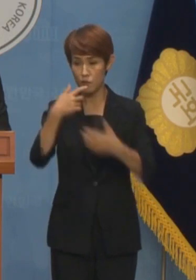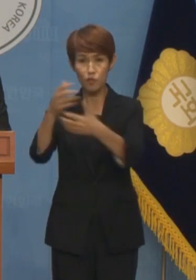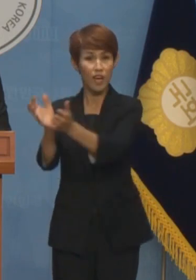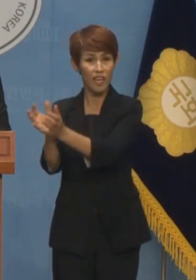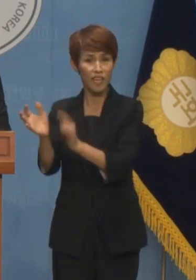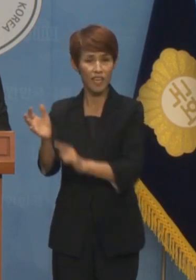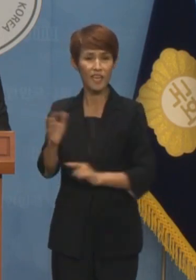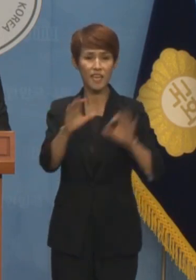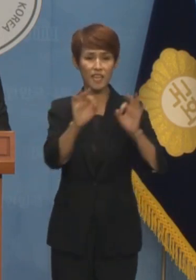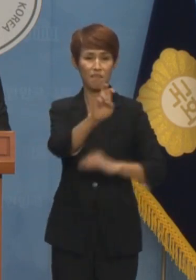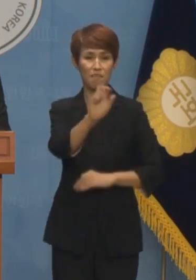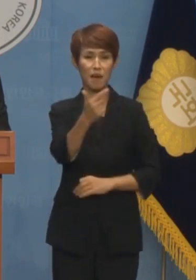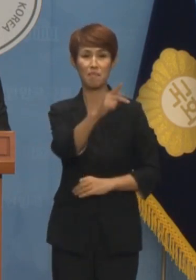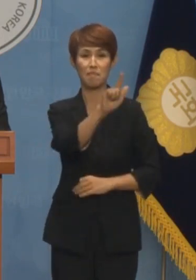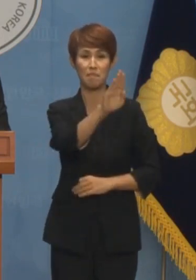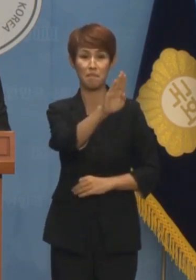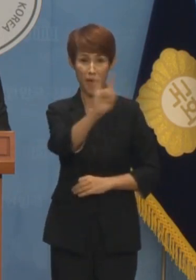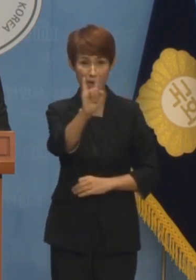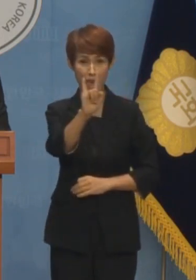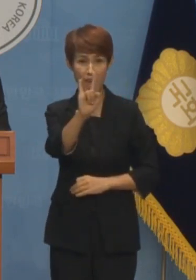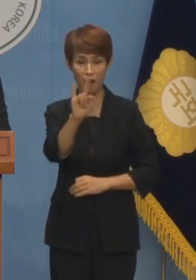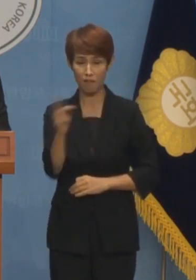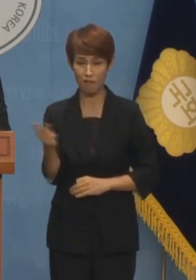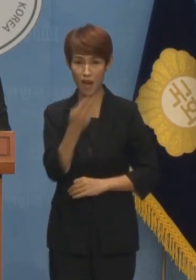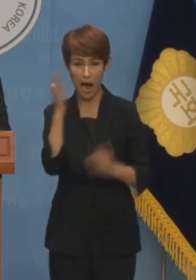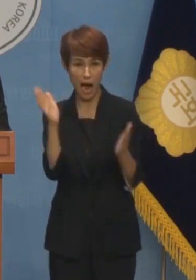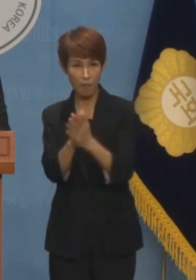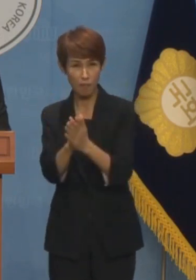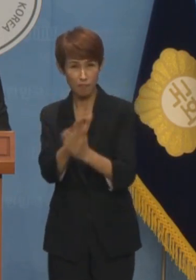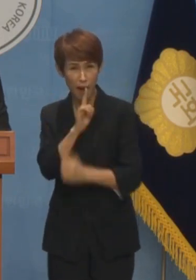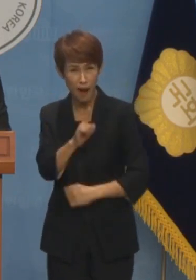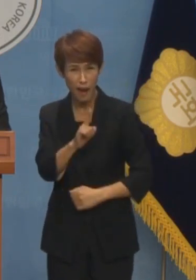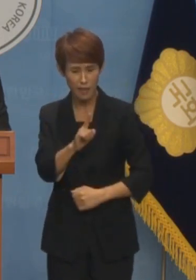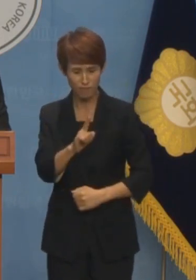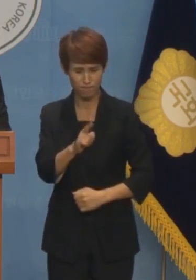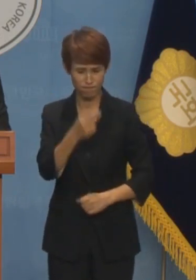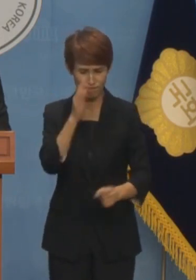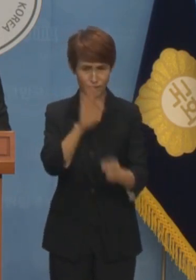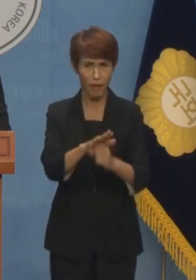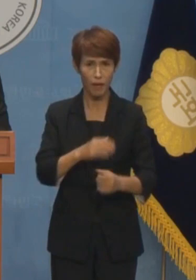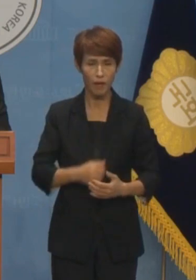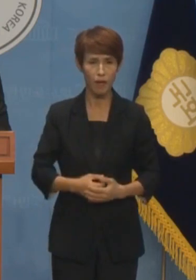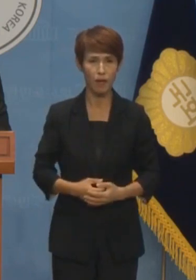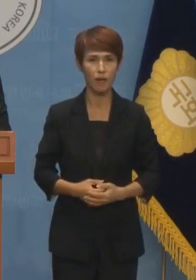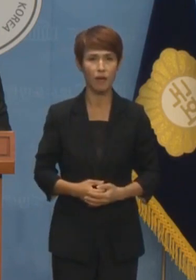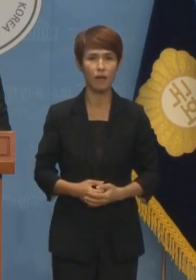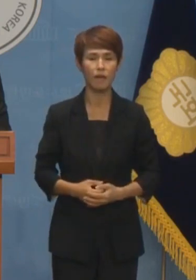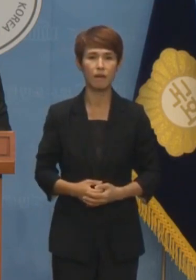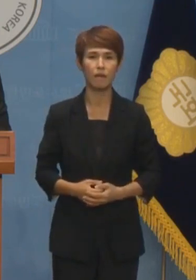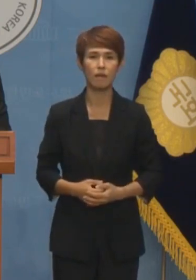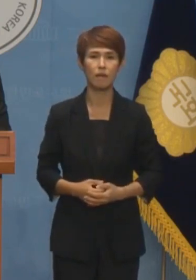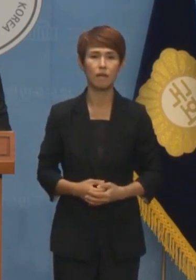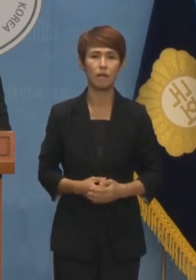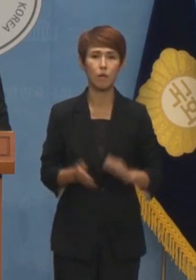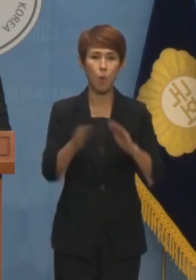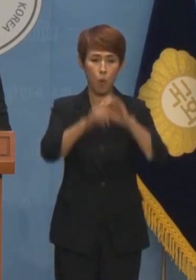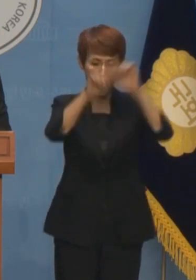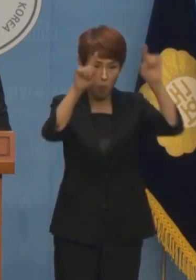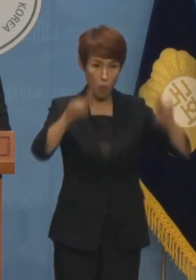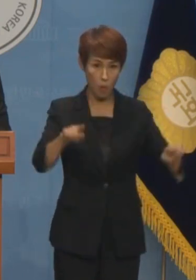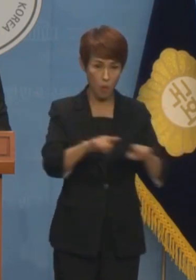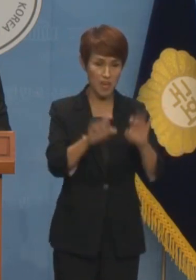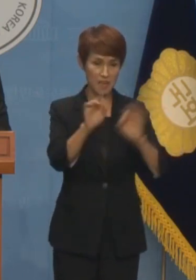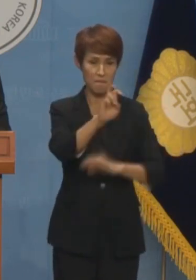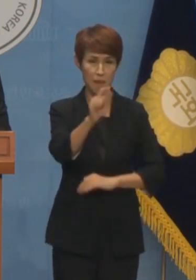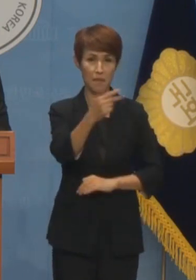더불어민주당이 대장동 주범 김만배와 공모하기라도 했다는 말입니까? 그러나 정작 공소장엔